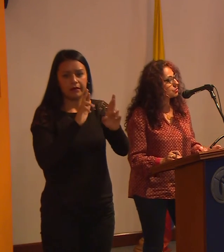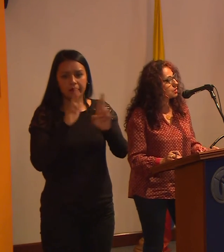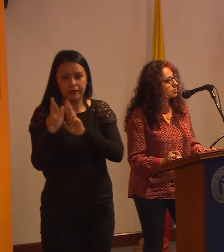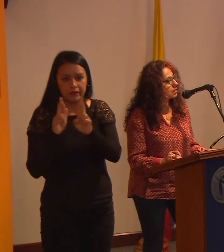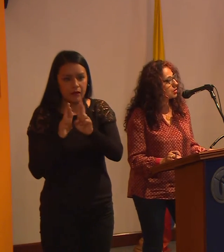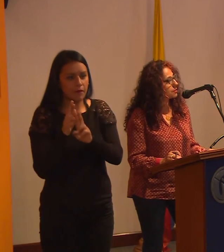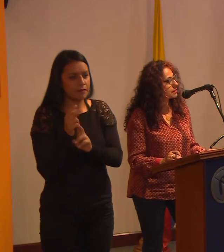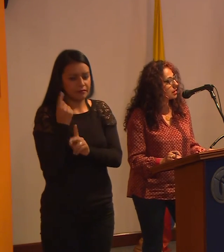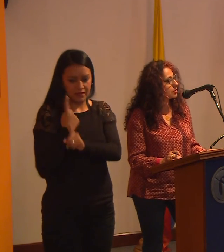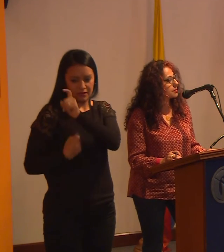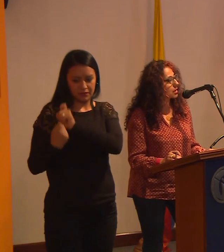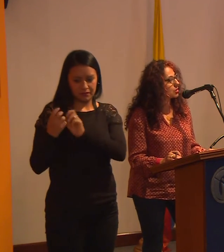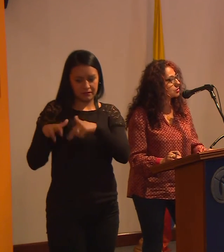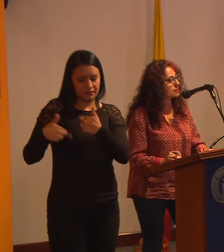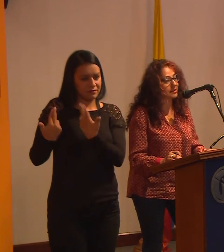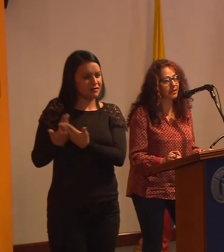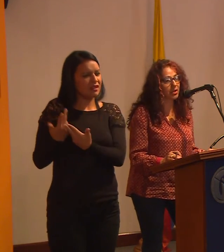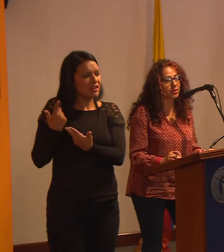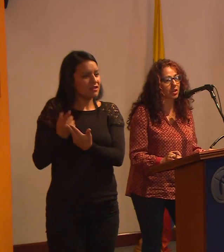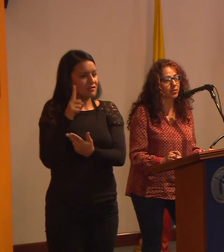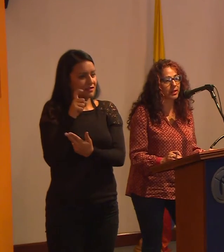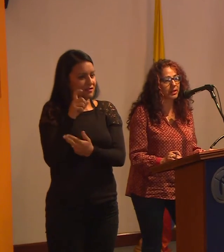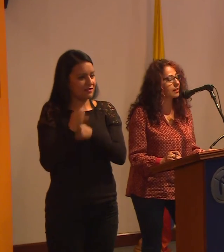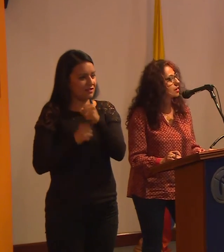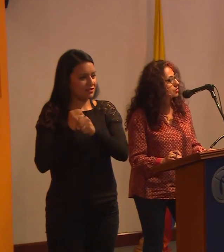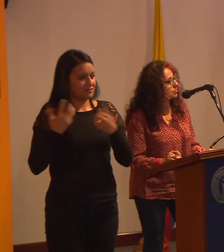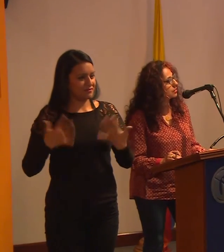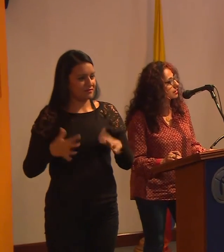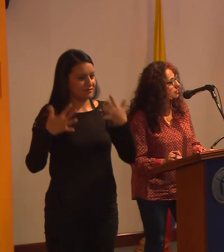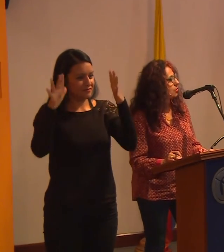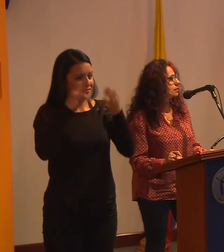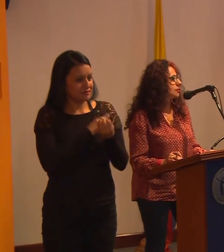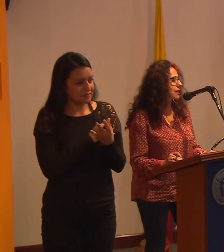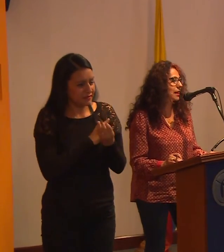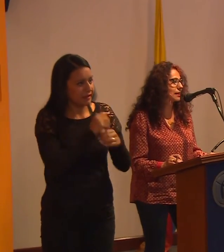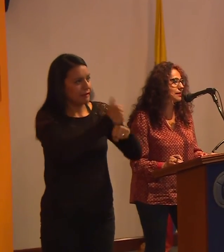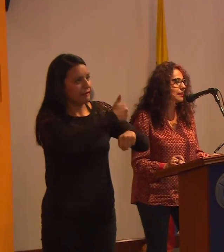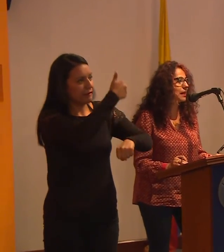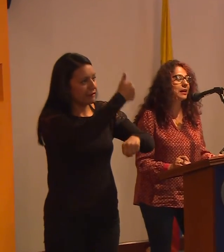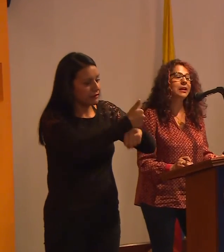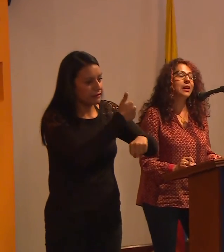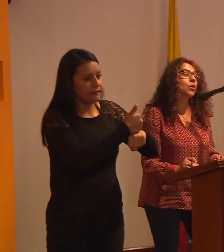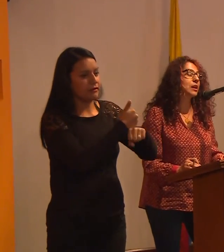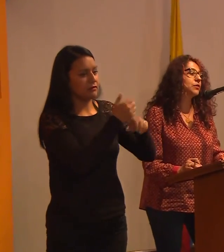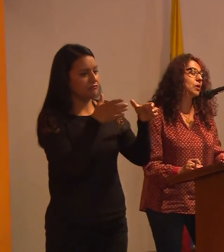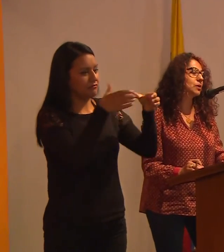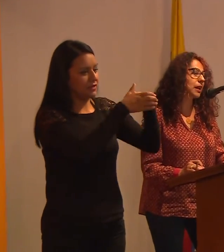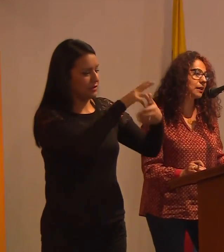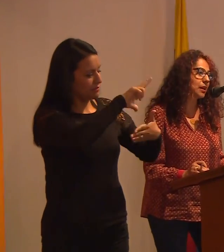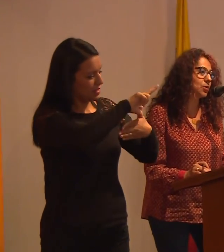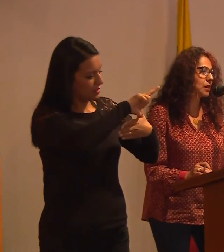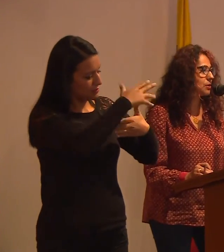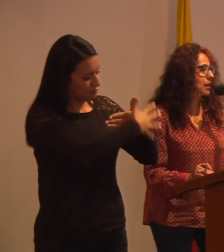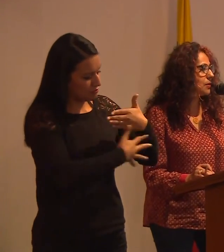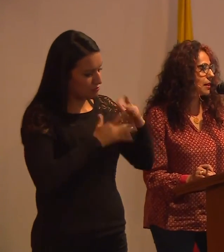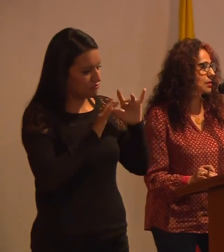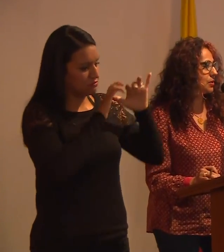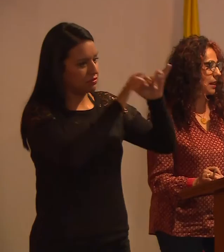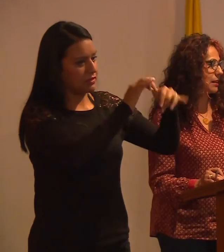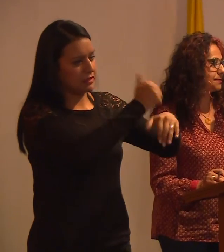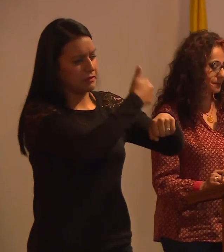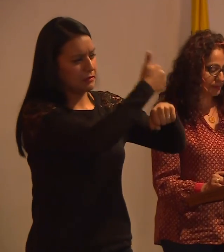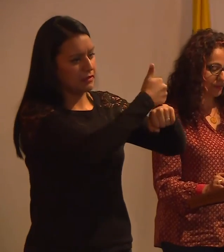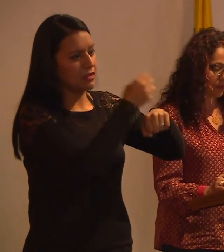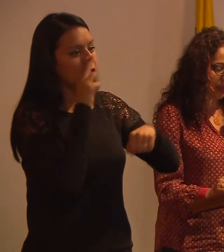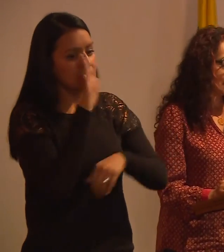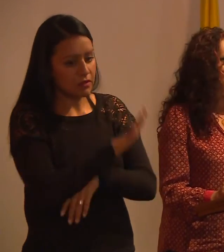que sostuvimos el año pasado en el marco de los 60 años de la UPN, la reunión de rectores de América Latina, con las facultades de educación a nivel